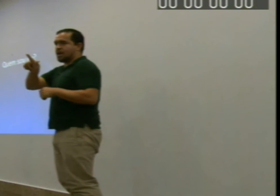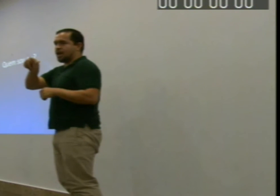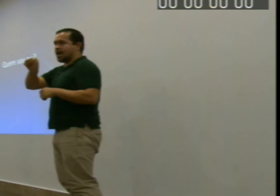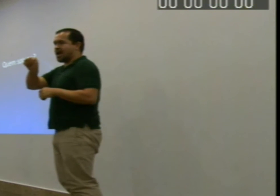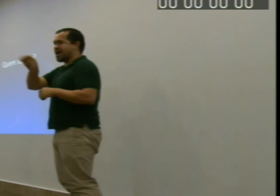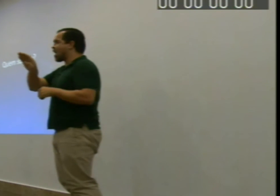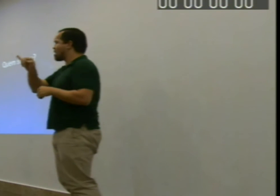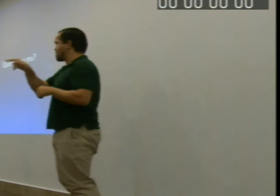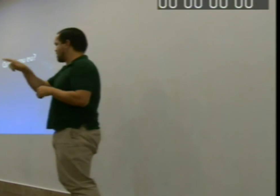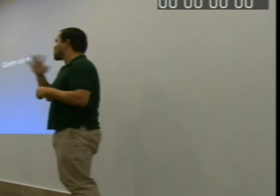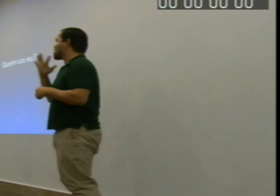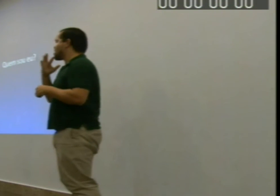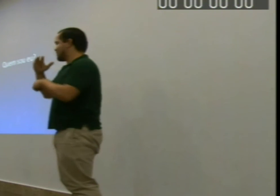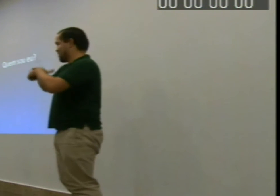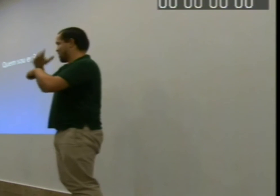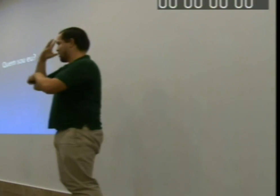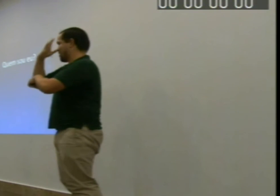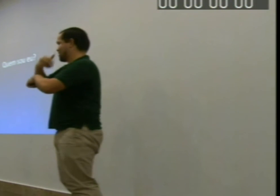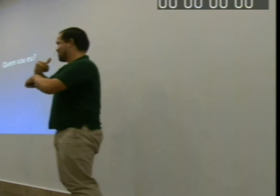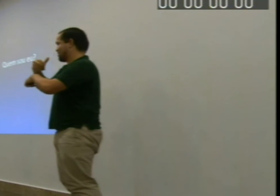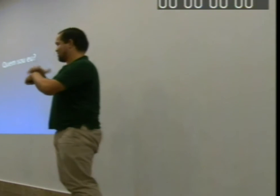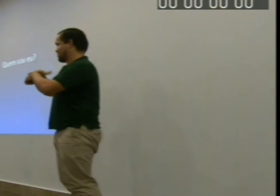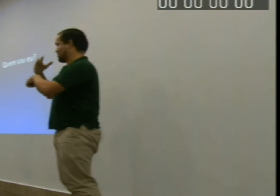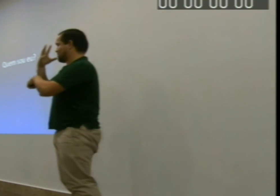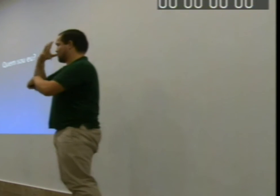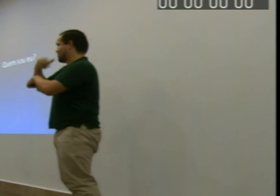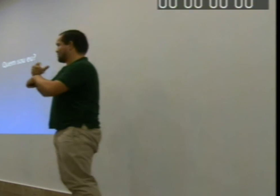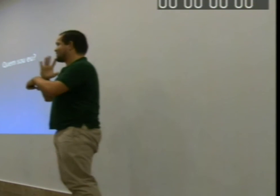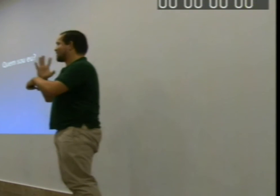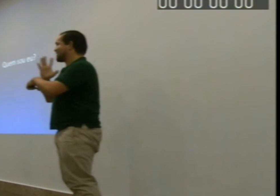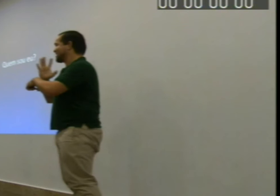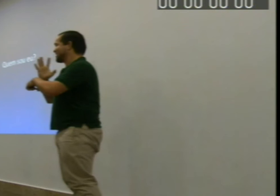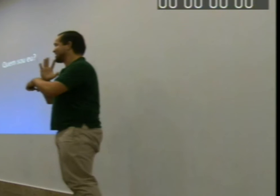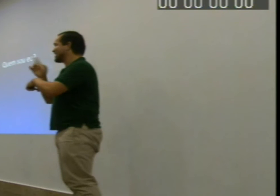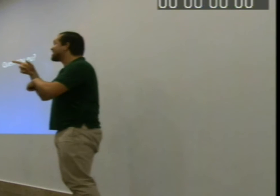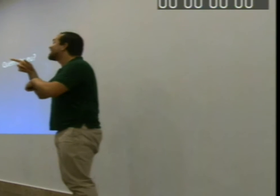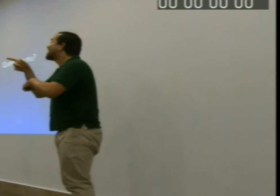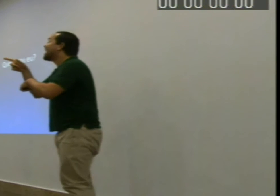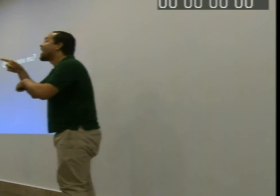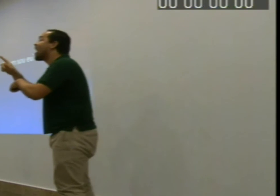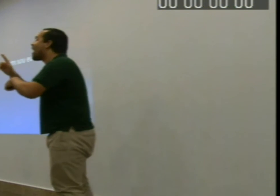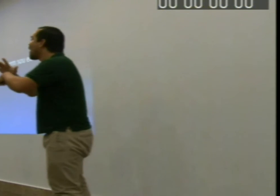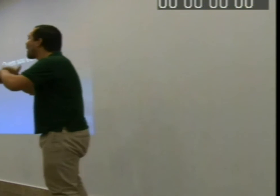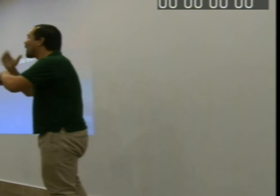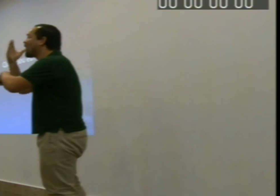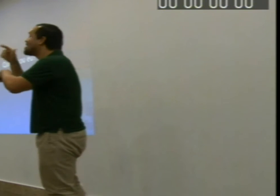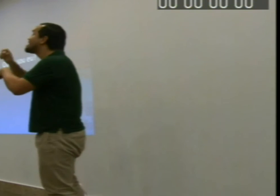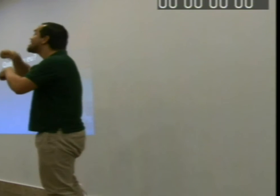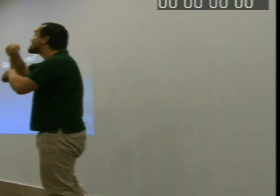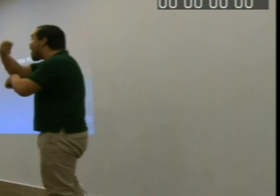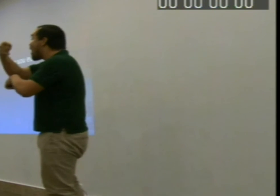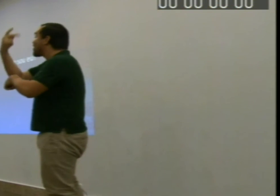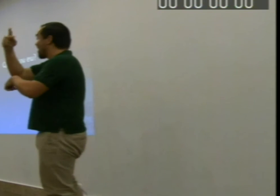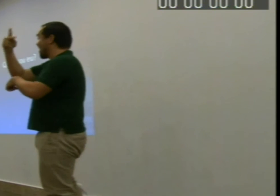conhecem a Gabi a Gabi a mais bonita conhecem a